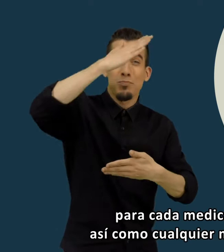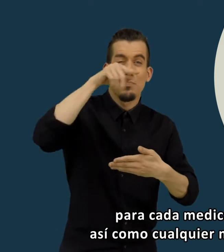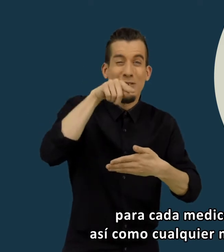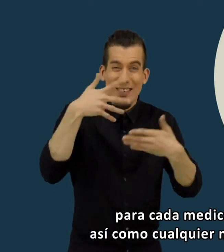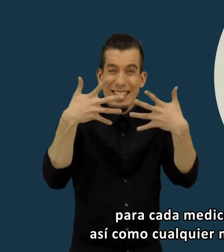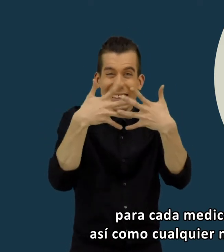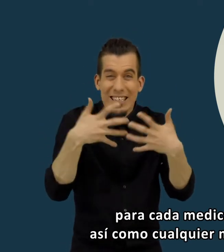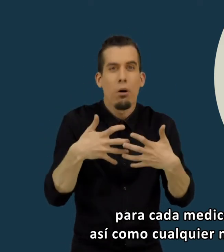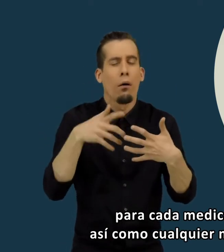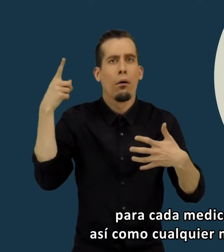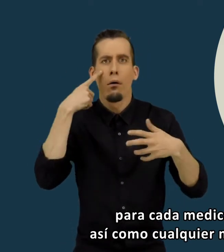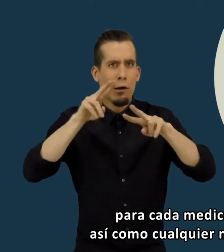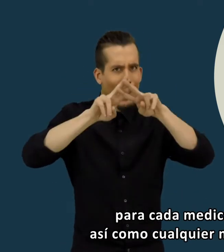cada medicamento,